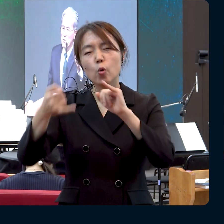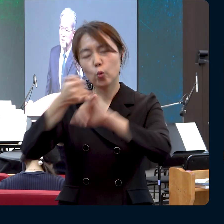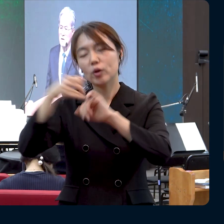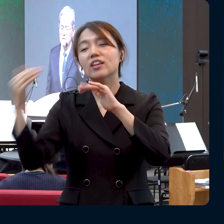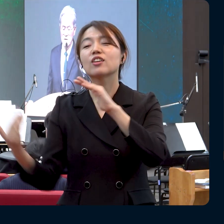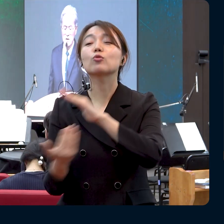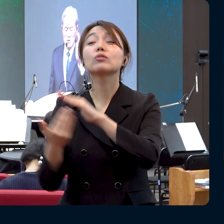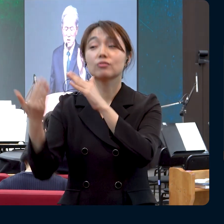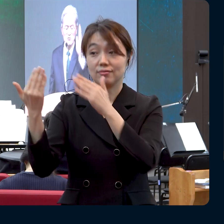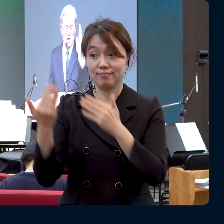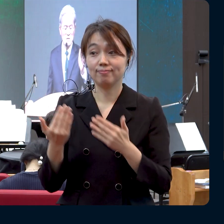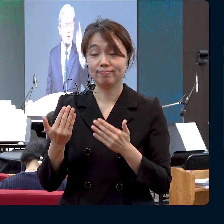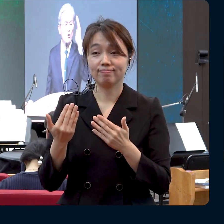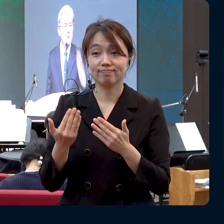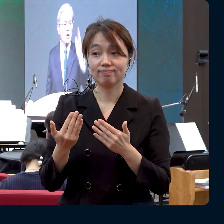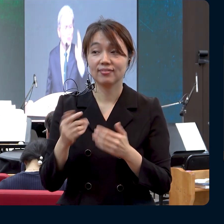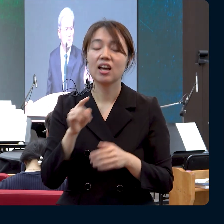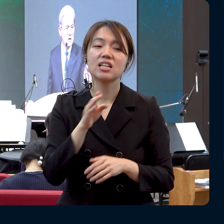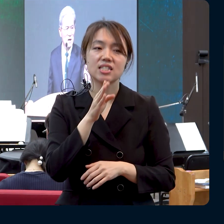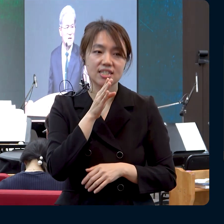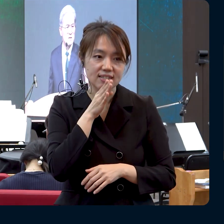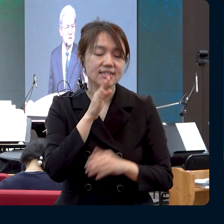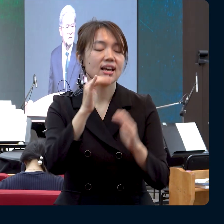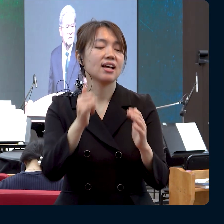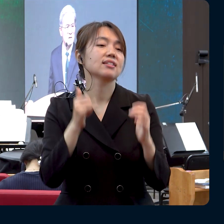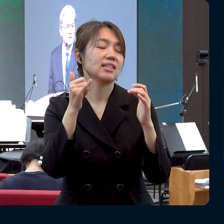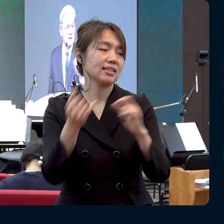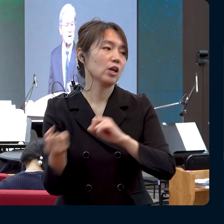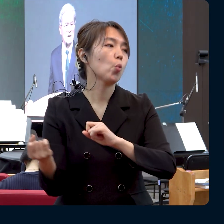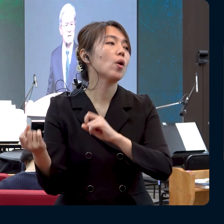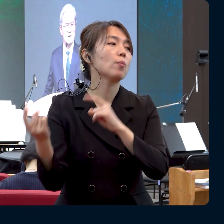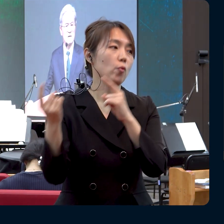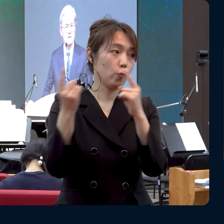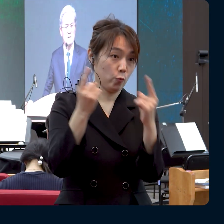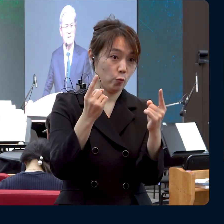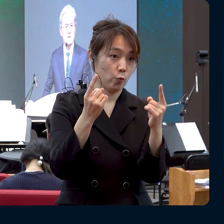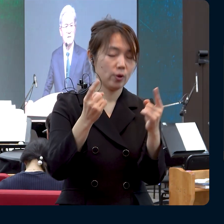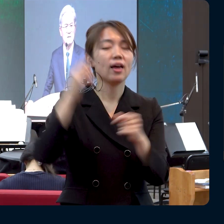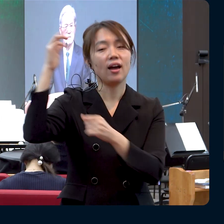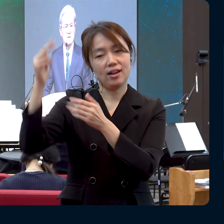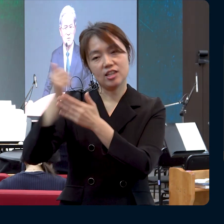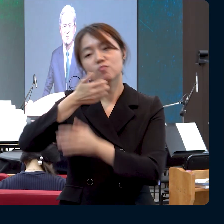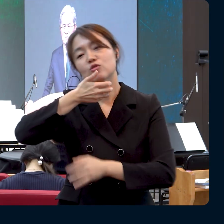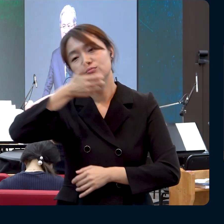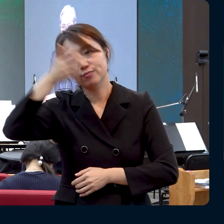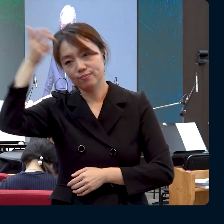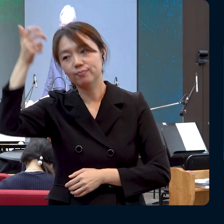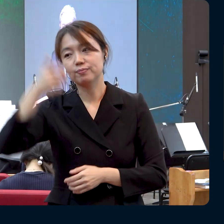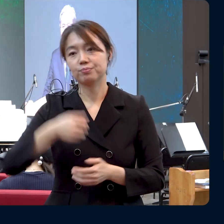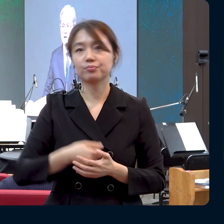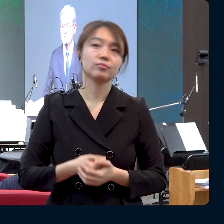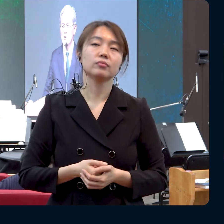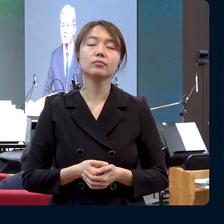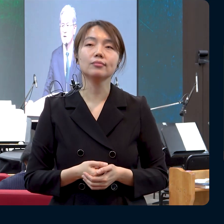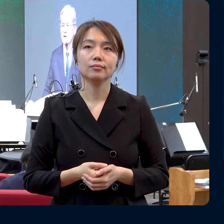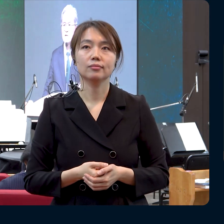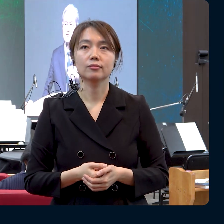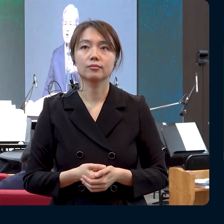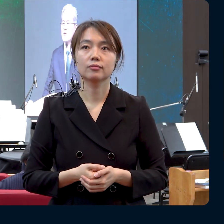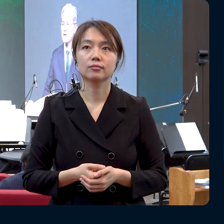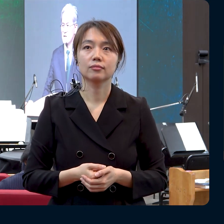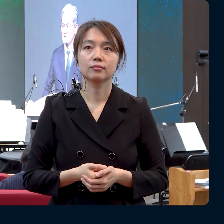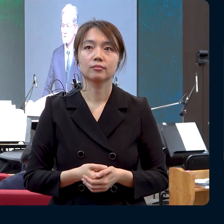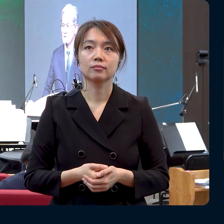진정한 회복이에요. 이것이 우리 하나님의 회복의 꿈이다. 예, 그렇습니다. 하나님의 회복의